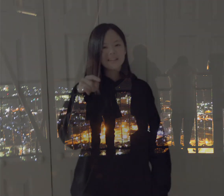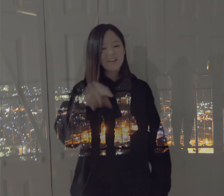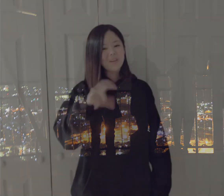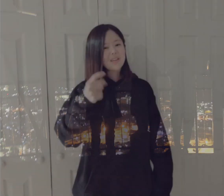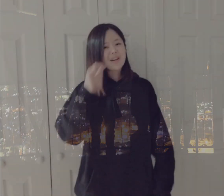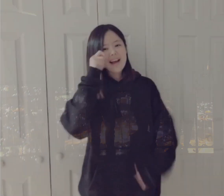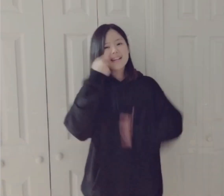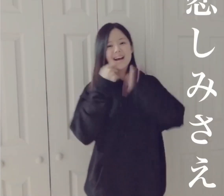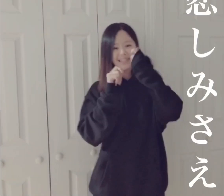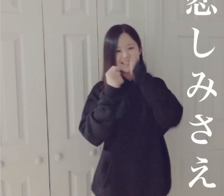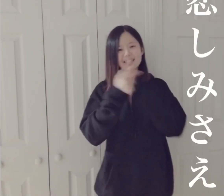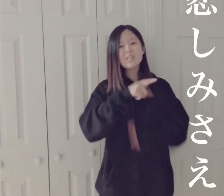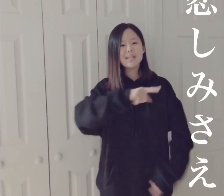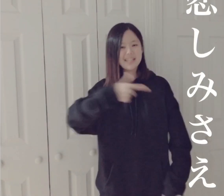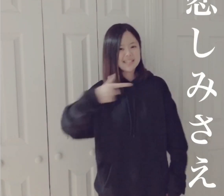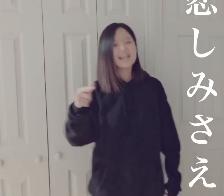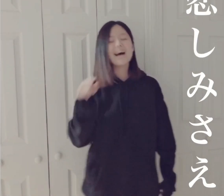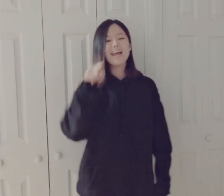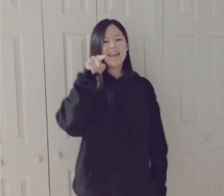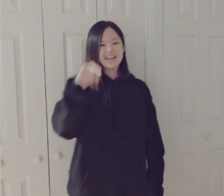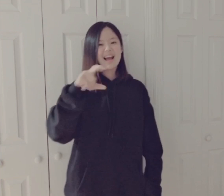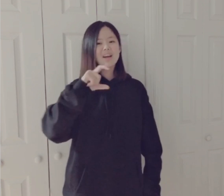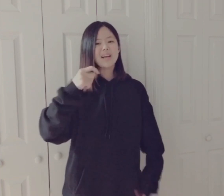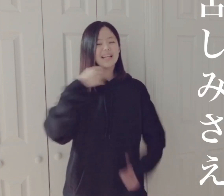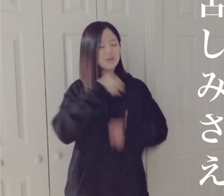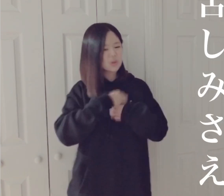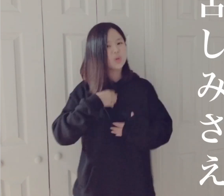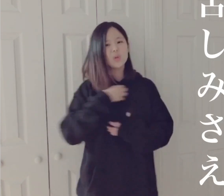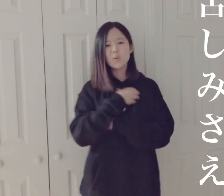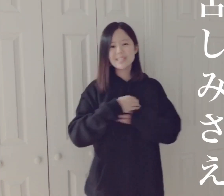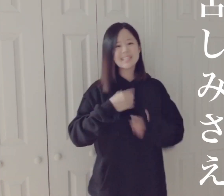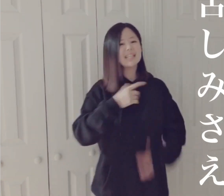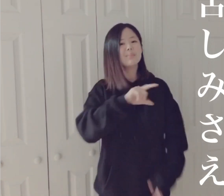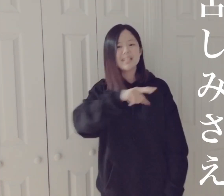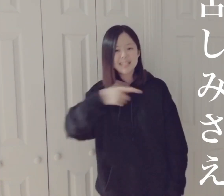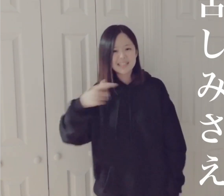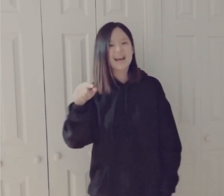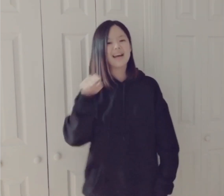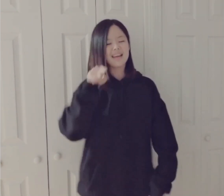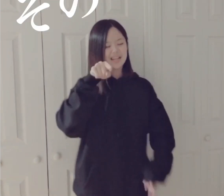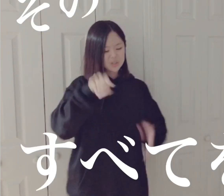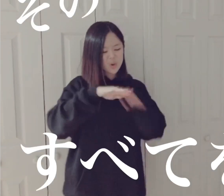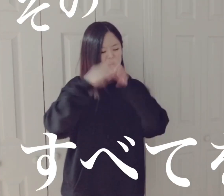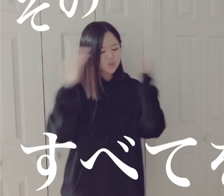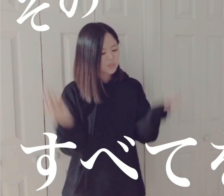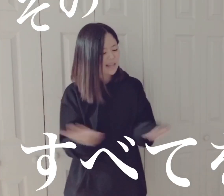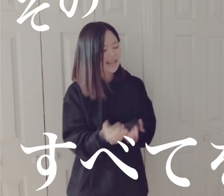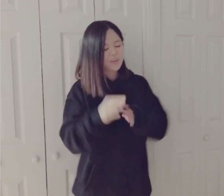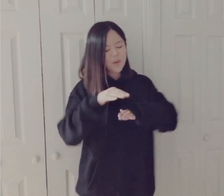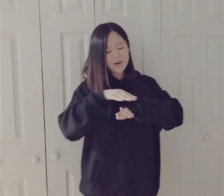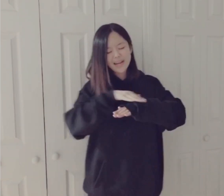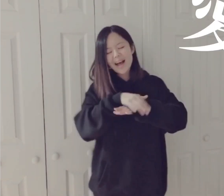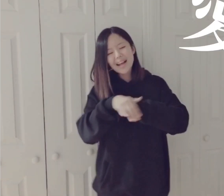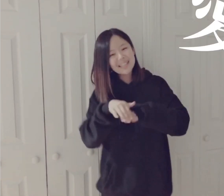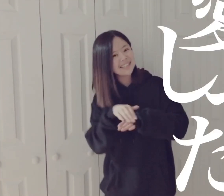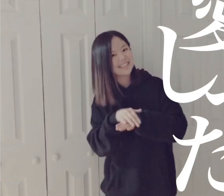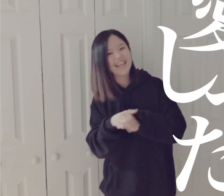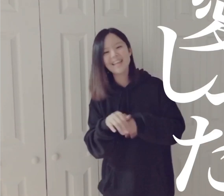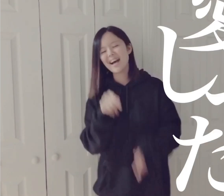あの日の悲しみさえ、あの日の苦しみさえ、その全てを愛してた